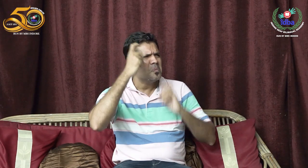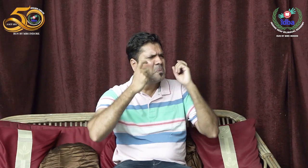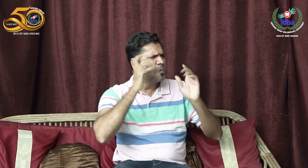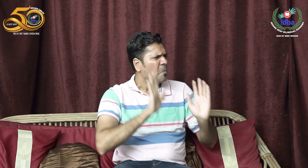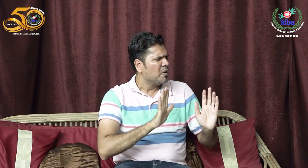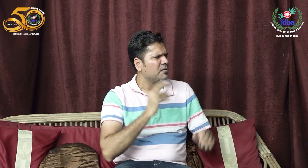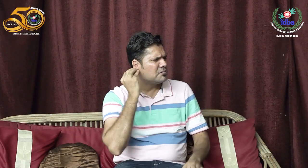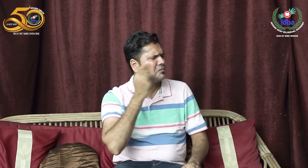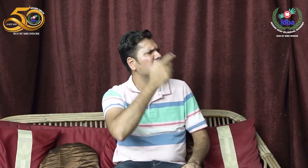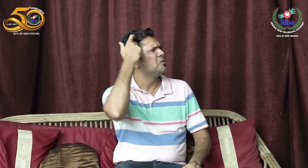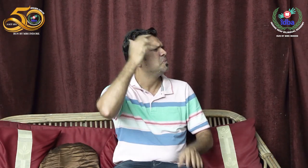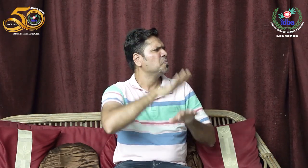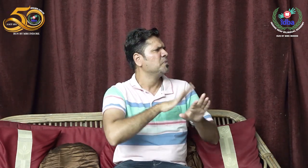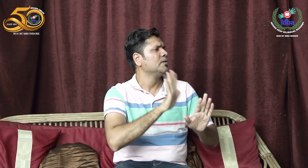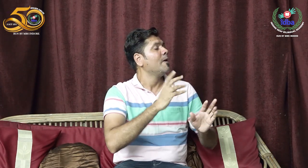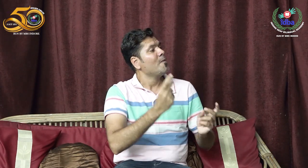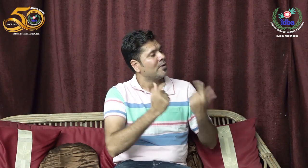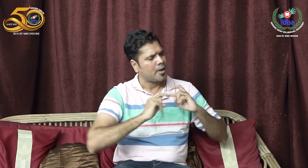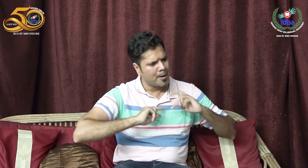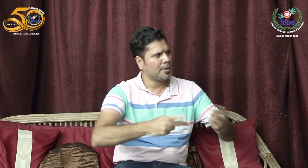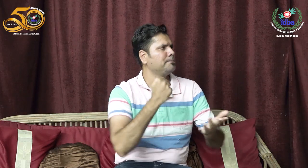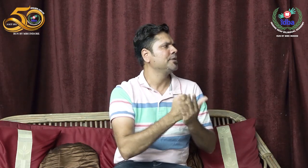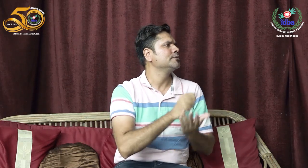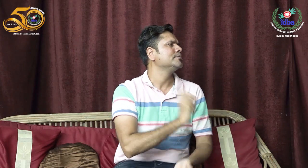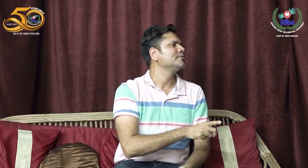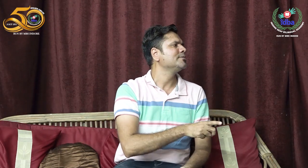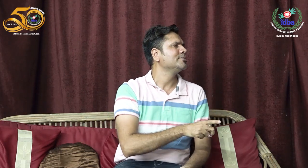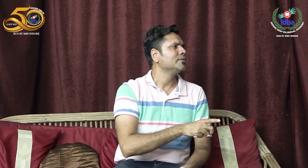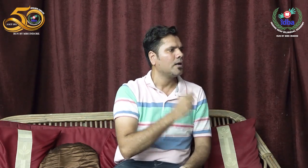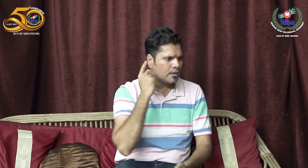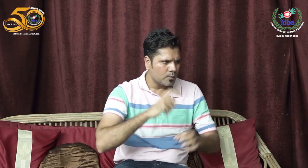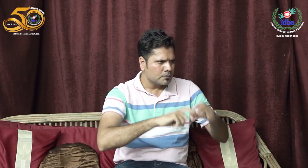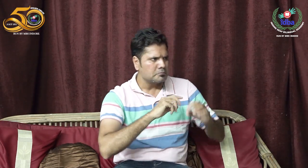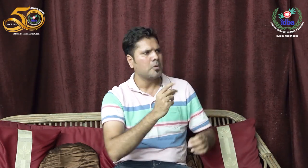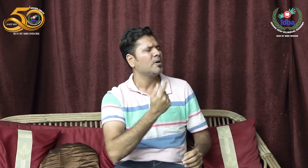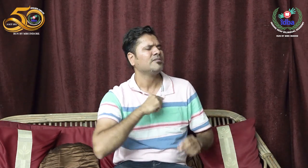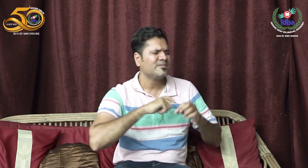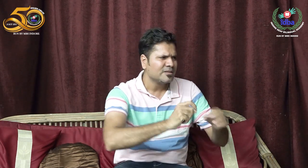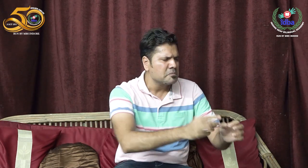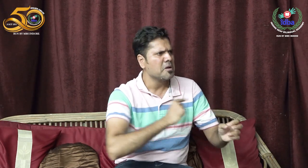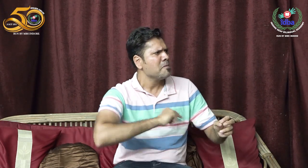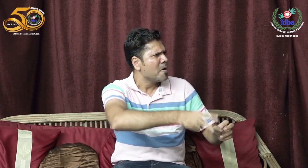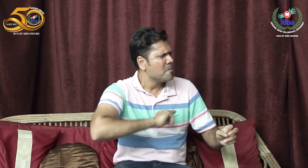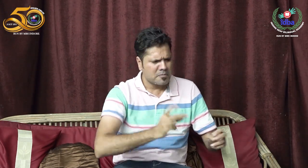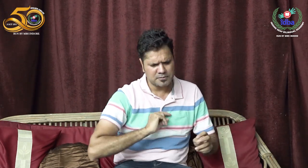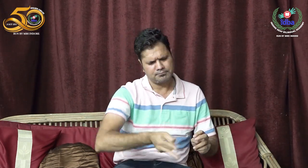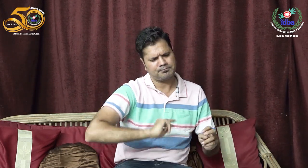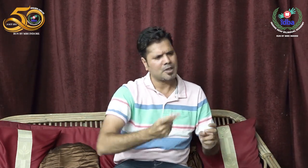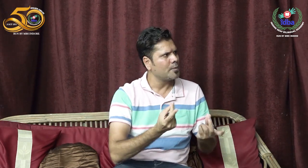दे देगा आंसर, उसको भेजो। स्टार्टिंग में था बहुत स्लो था, बट मैंने फटाफट, ये जो मेरा एक्सपीरियंस मैं बता रहा हूँ कि अगर कोई क्वेश्चन है, फटाफट